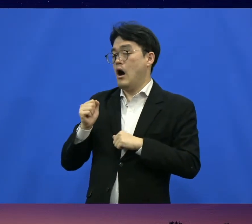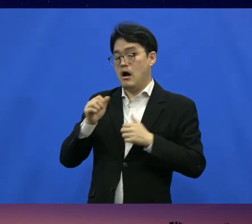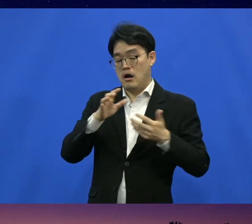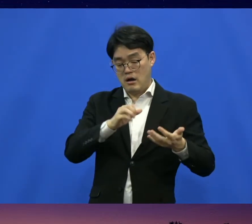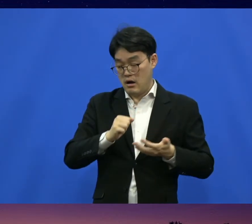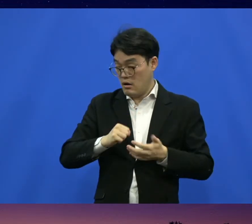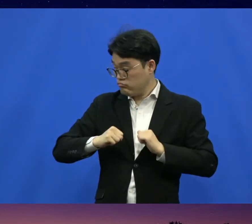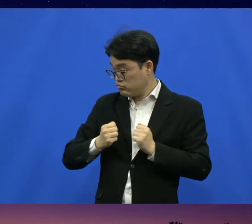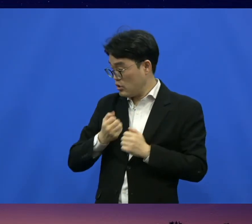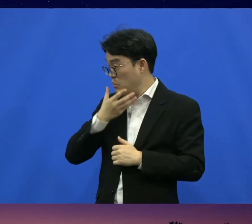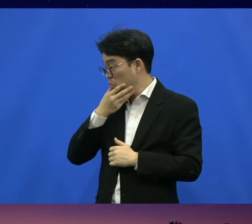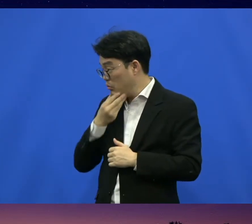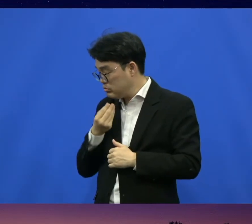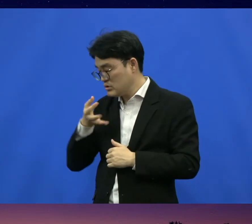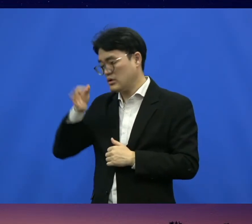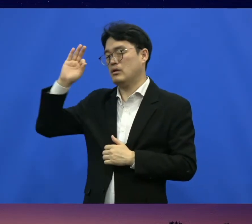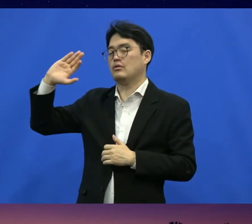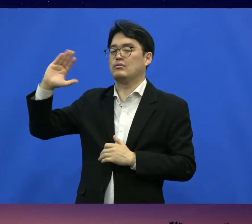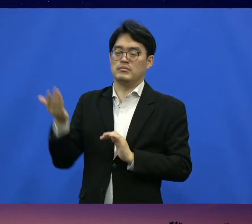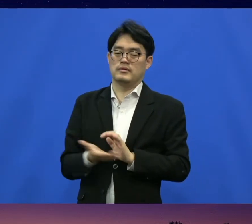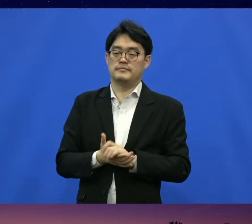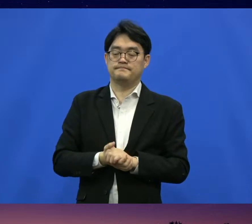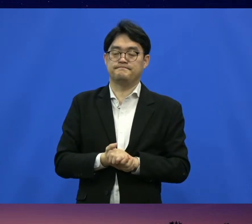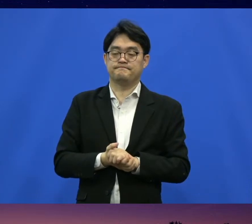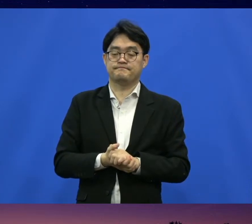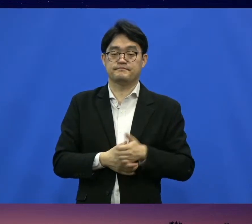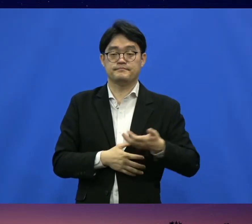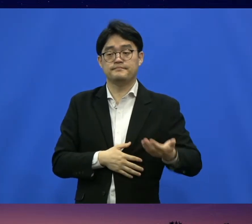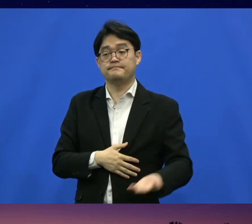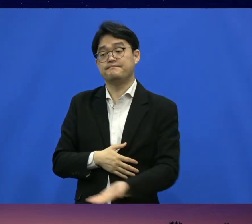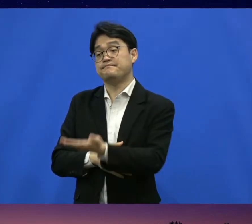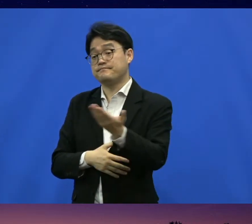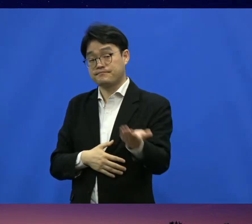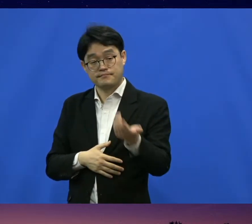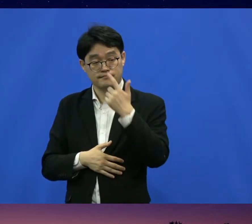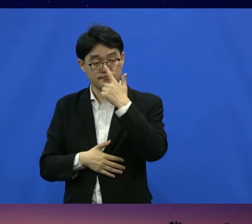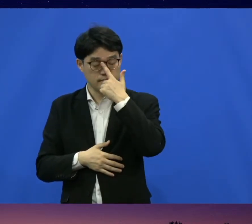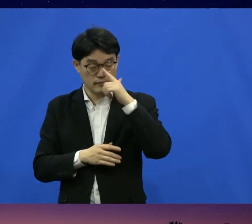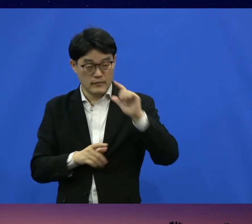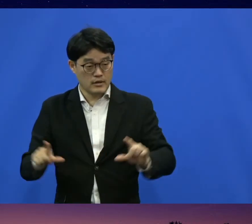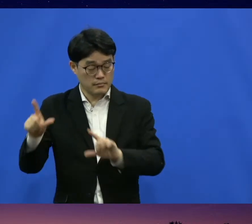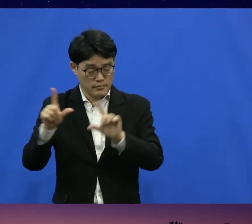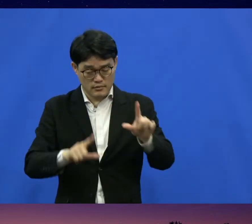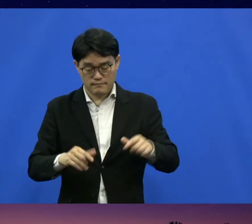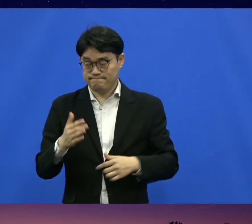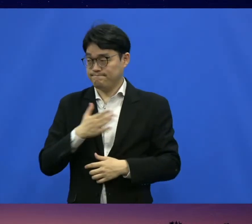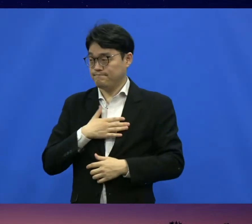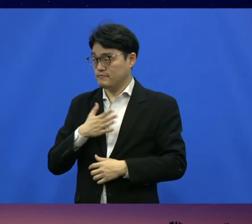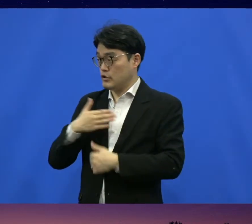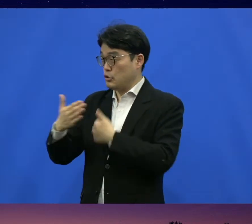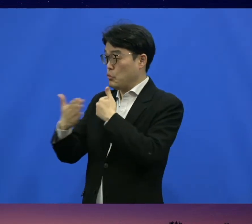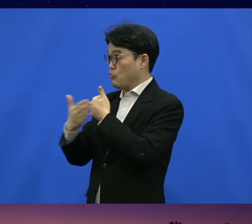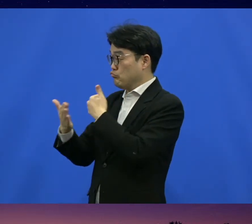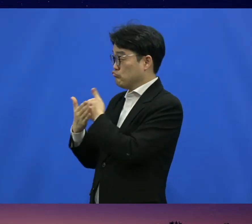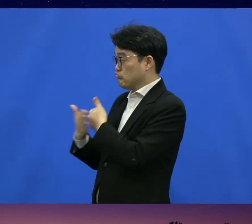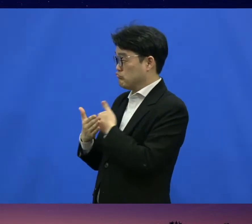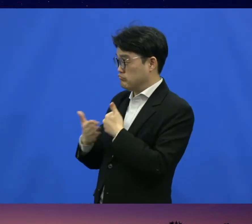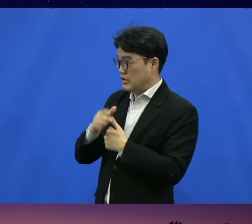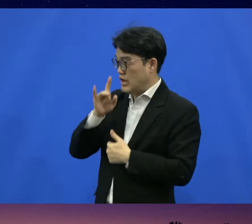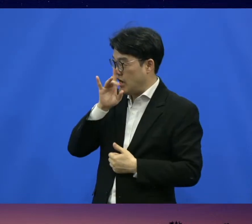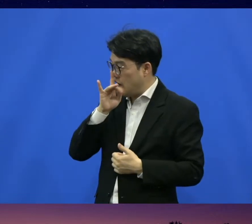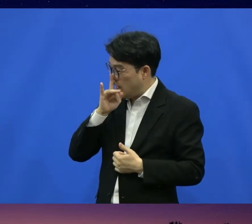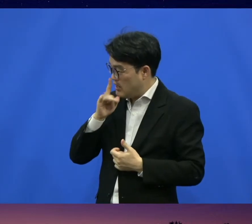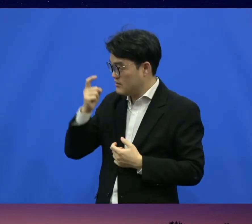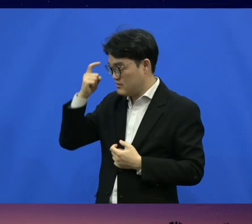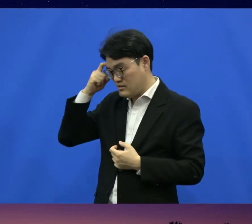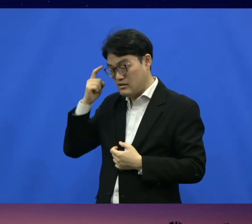사랑하는 성도 여러분, 우리가 보기에는 그것이 별로 내 삶에 도움이 될 것 같아 보이지 않는 것들을 선택해야 될 때가 있어요. 우리는 너무 계산적인